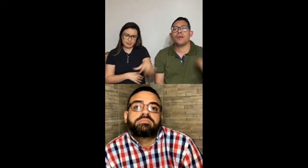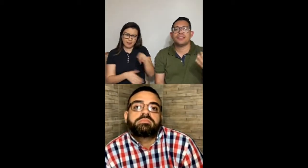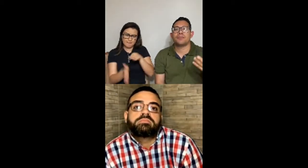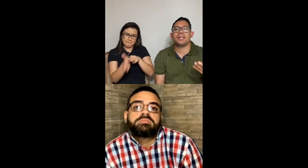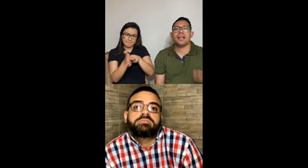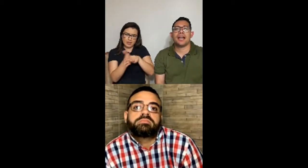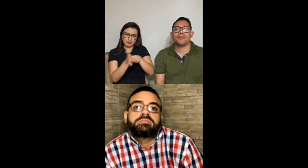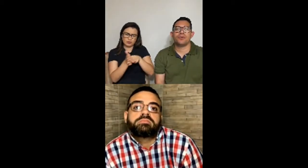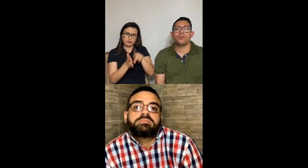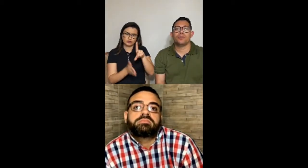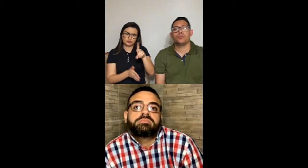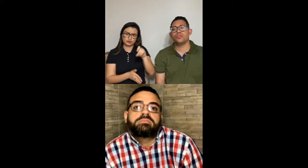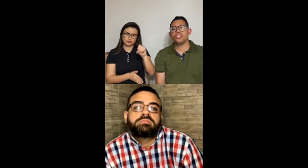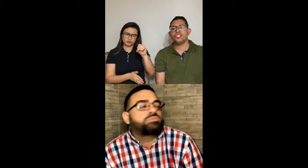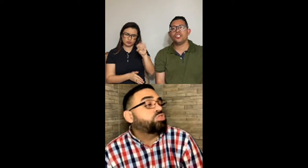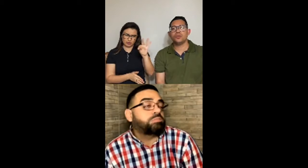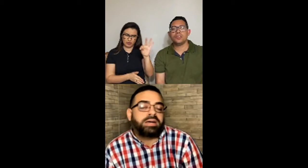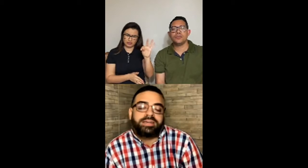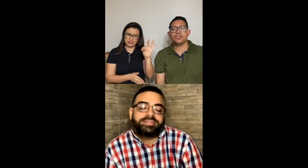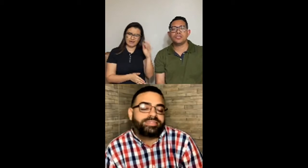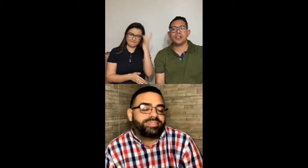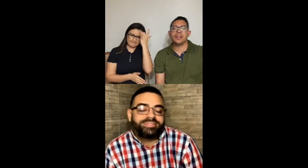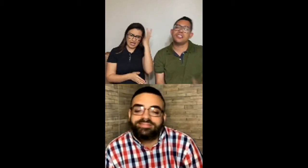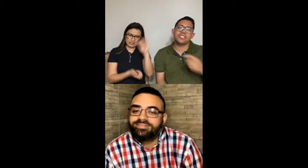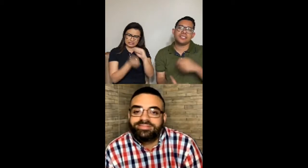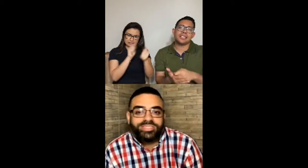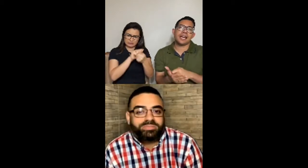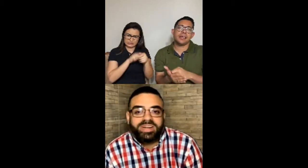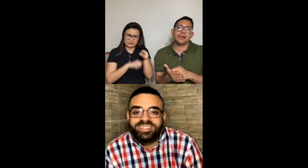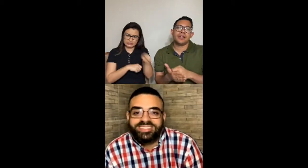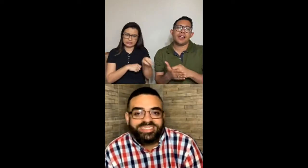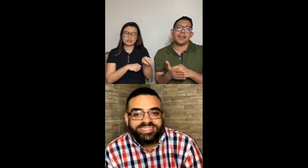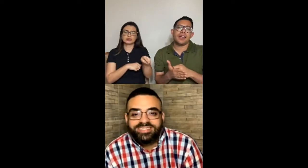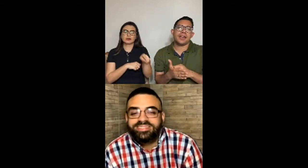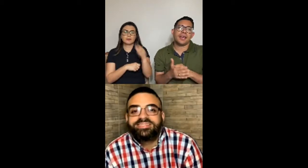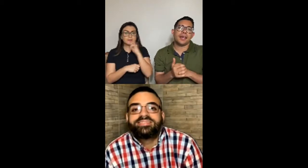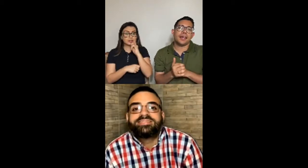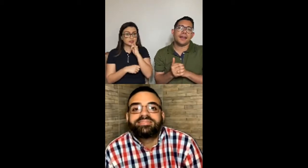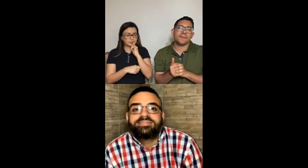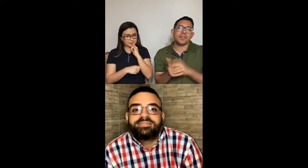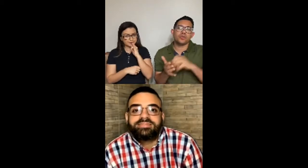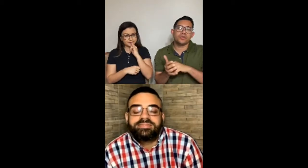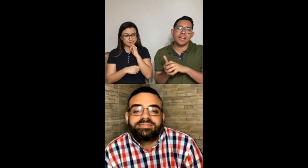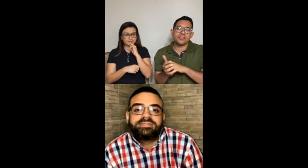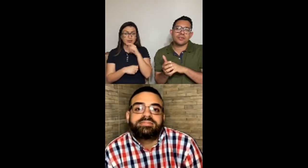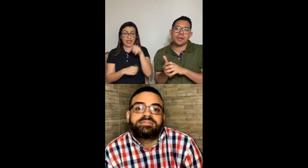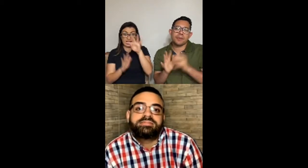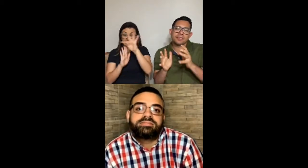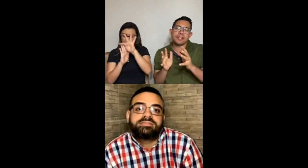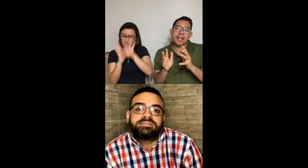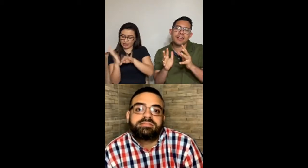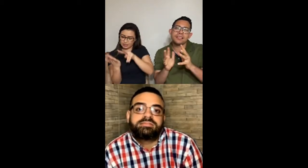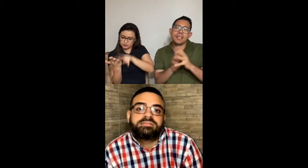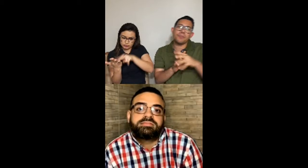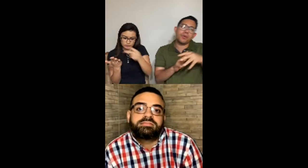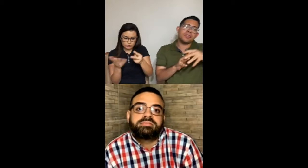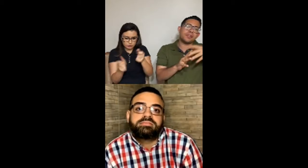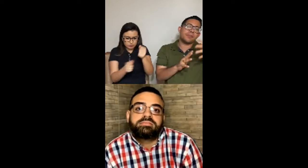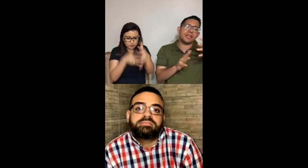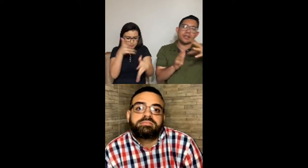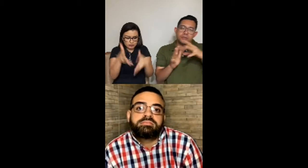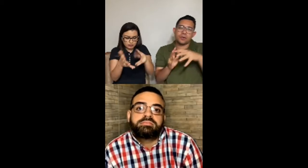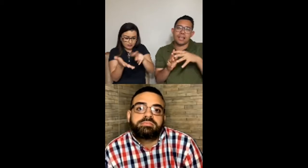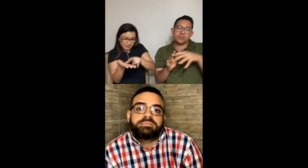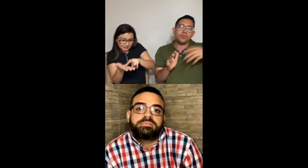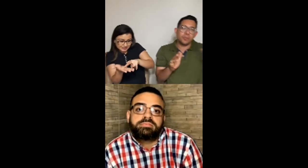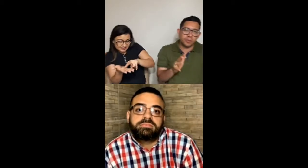muito mais aplicável, no sentido que você já sai do texto, né, para sinais, e depois